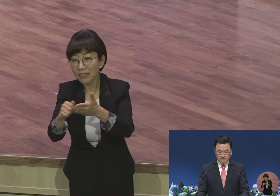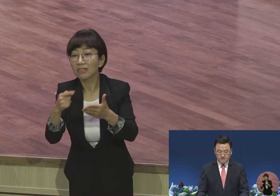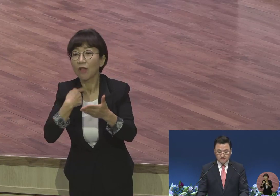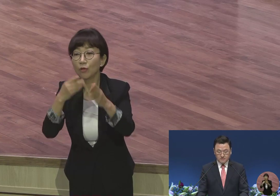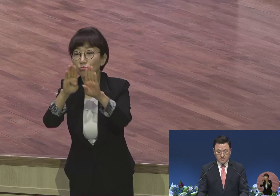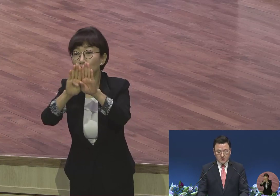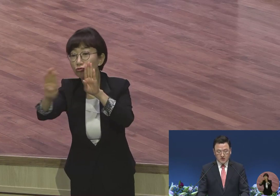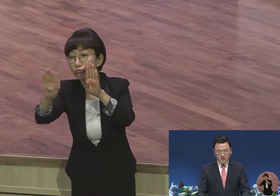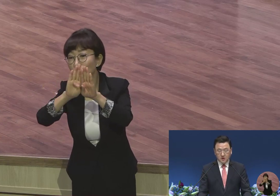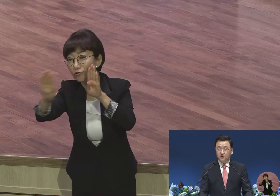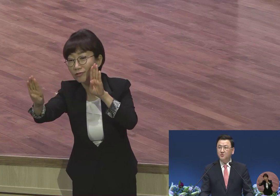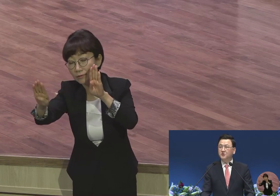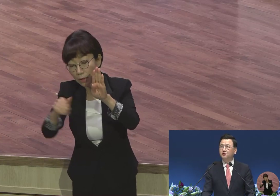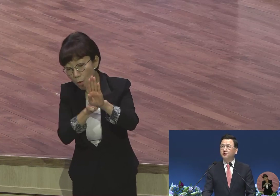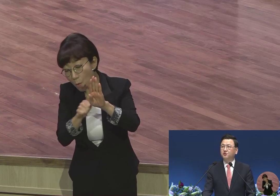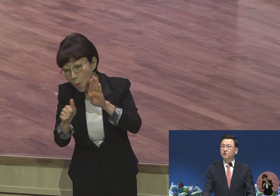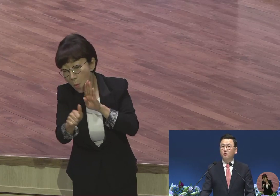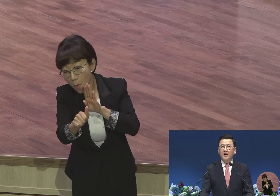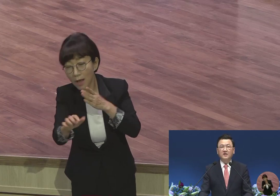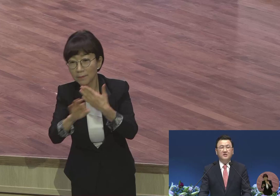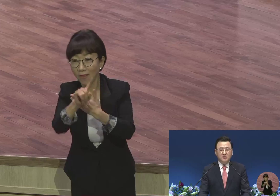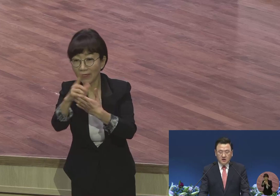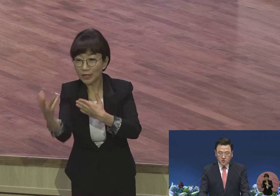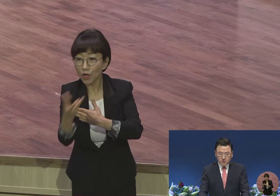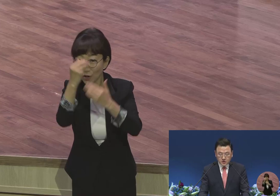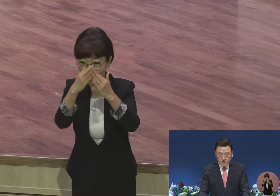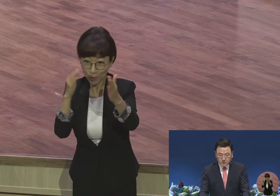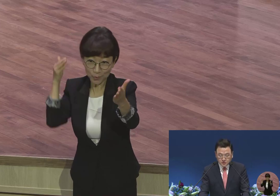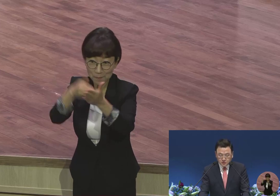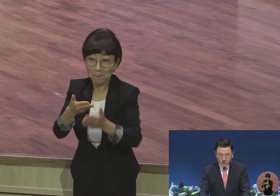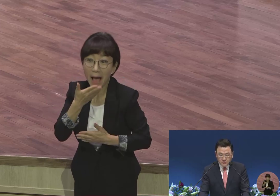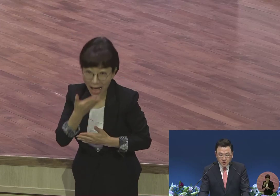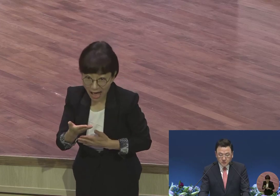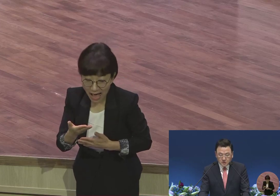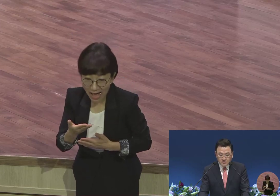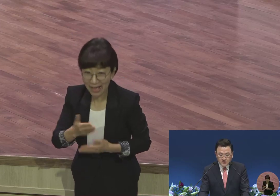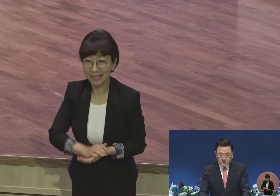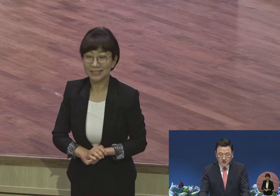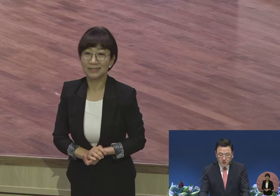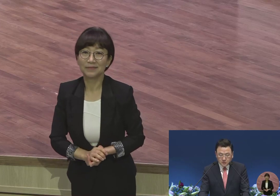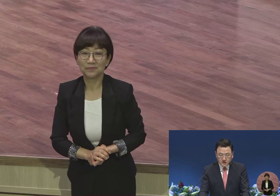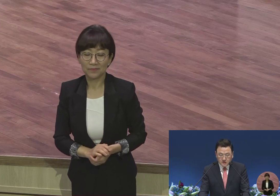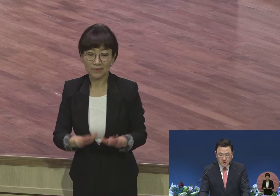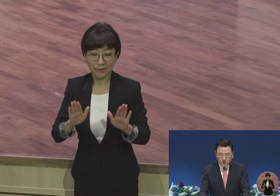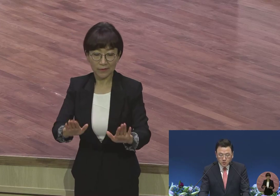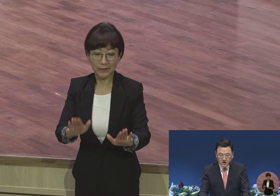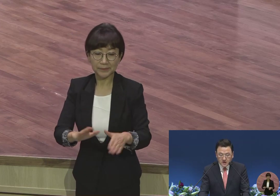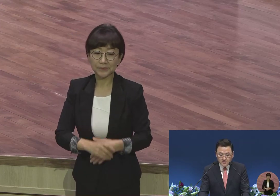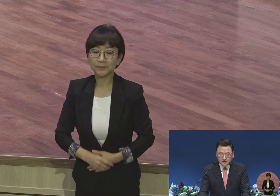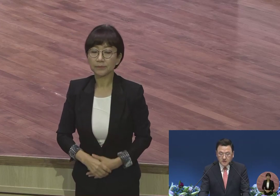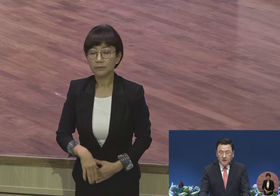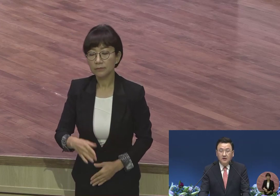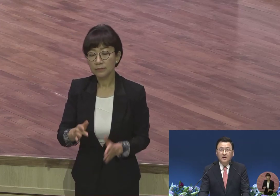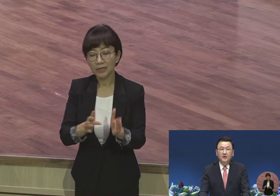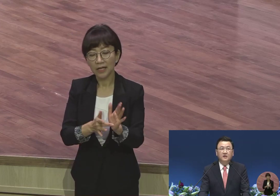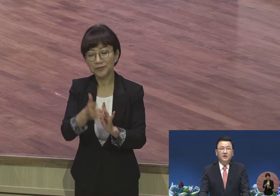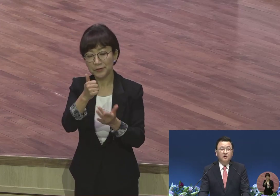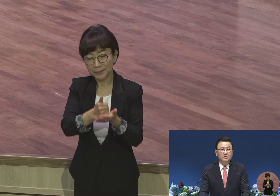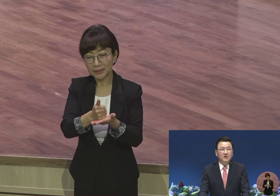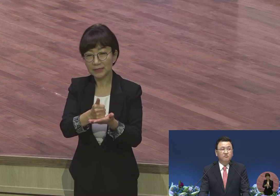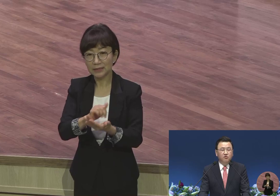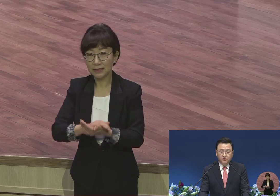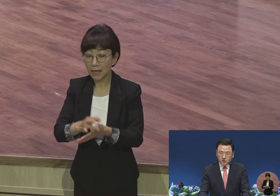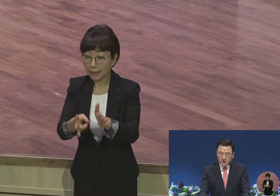연결됩니다. 예수님께서 죽은 왕의 신하를 고치신 후 유대 명절을 맞아 예루살렘에 올라가셨는데